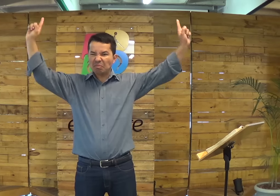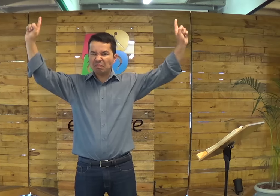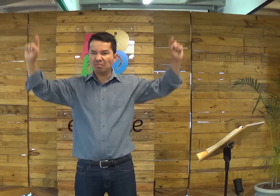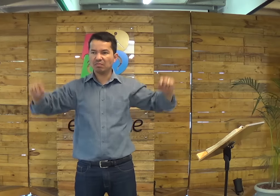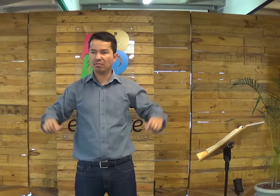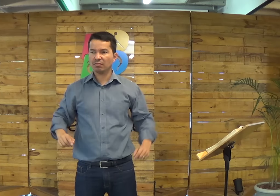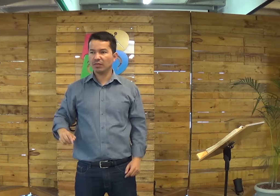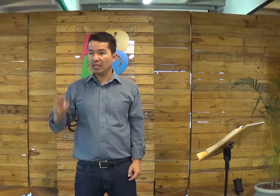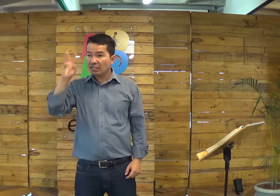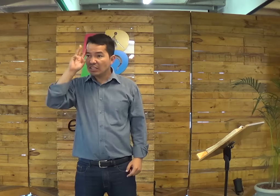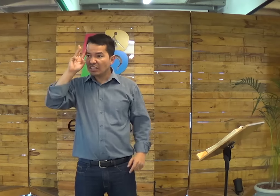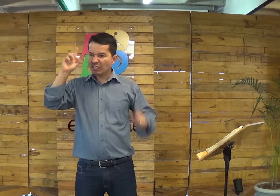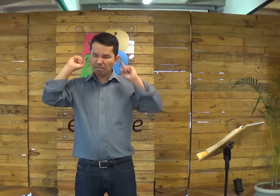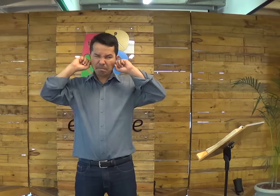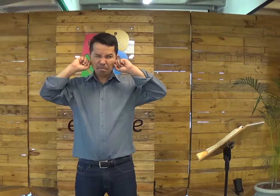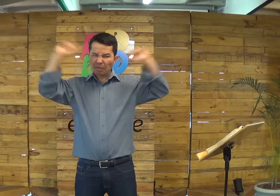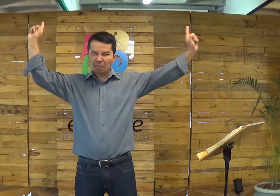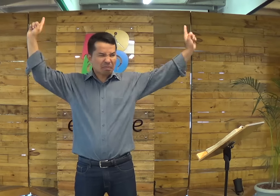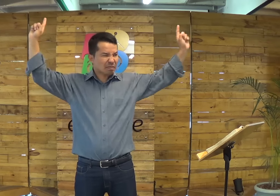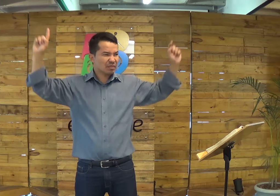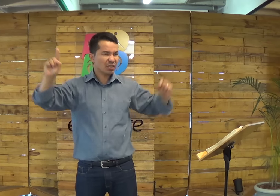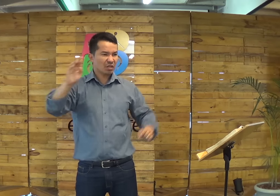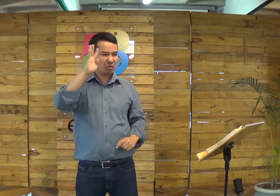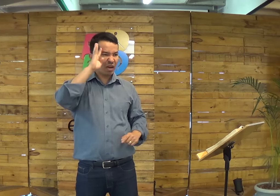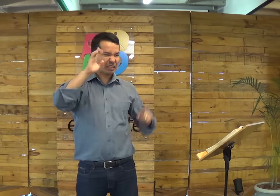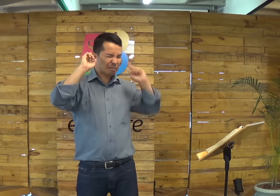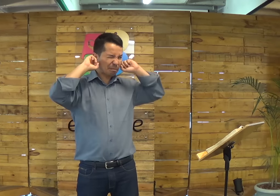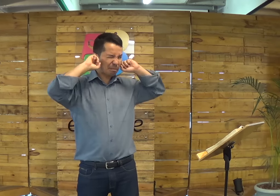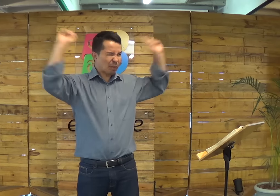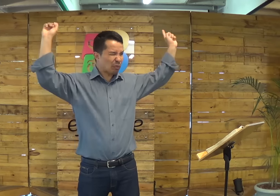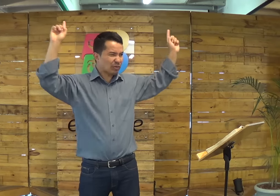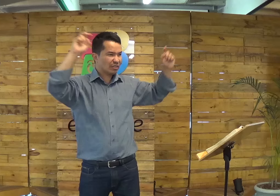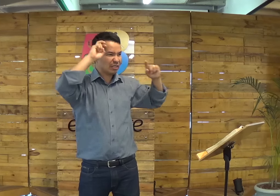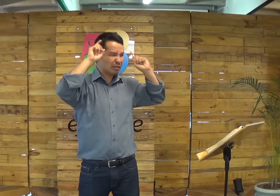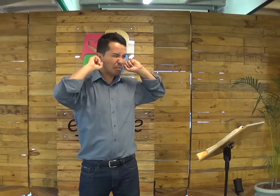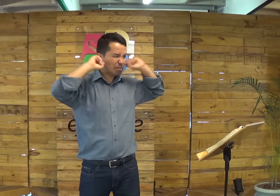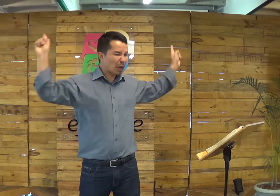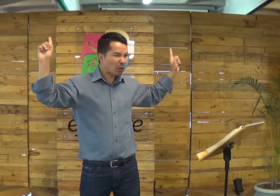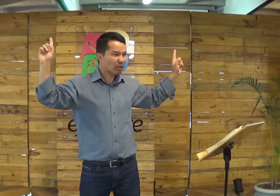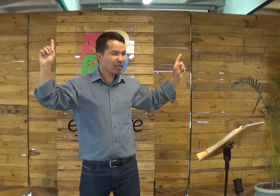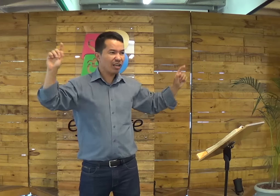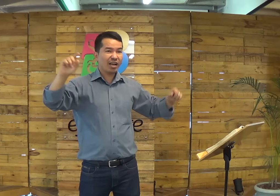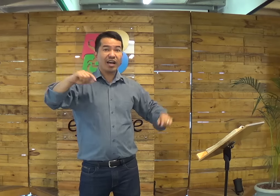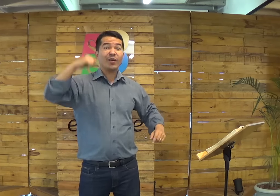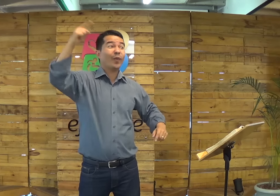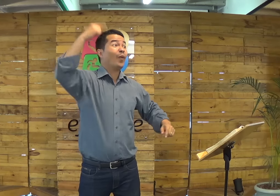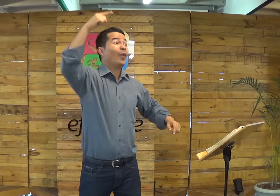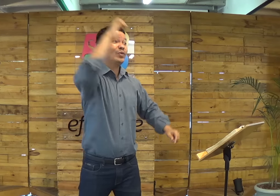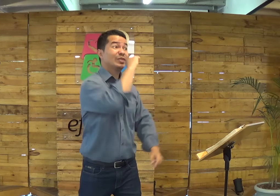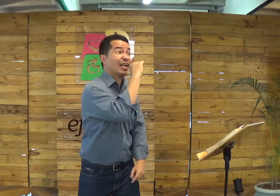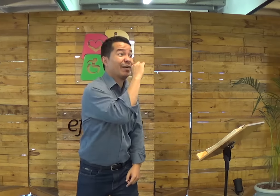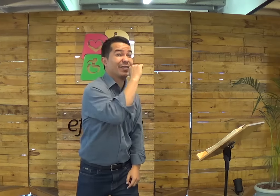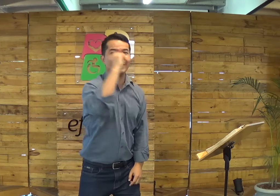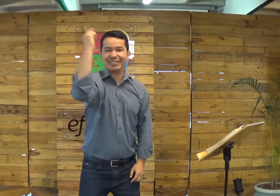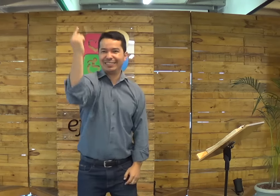você nem lembra terça então Ixe quarta quinta aí chega no outro sábado